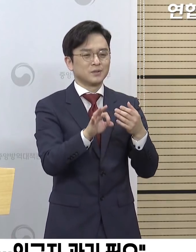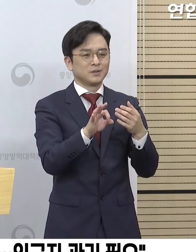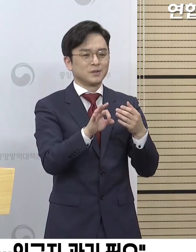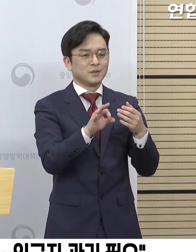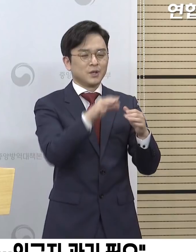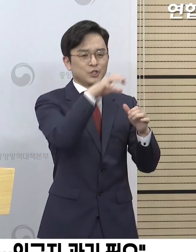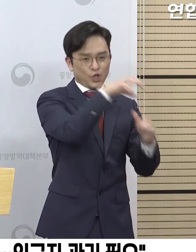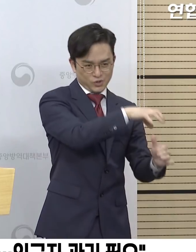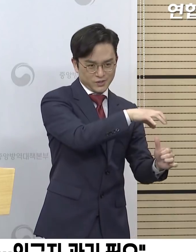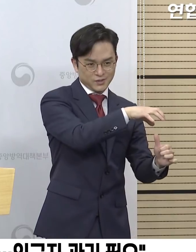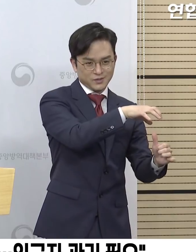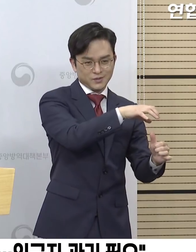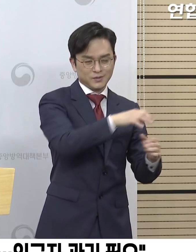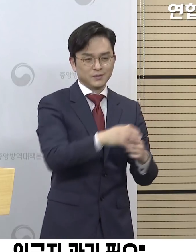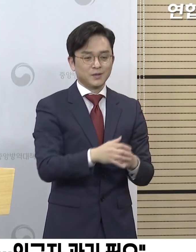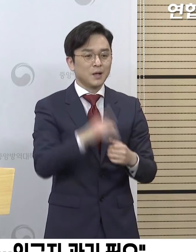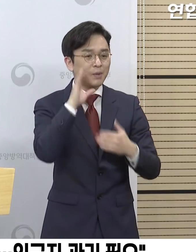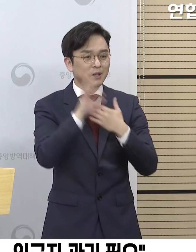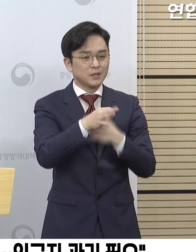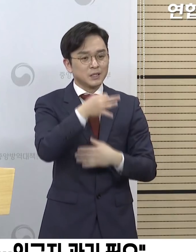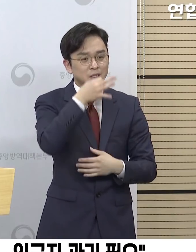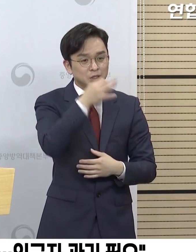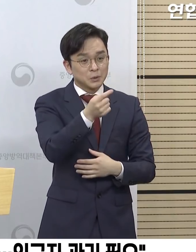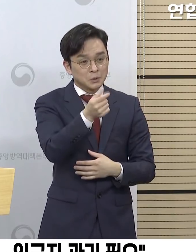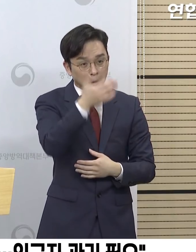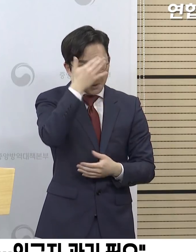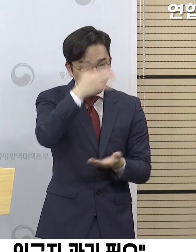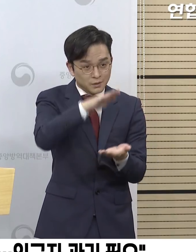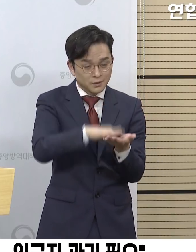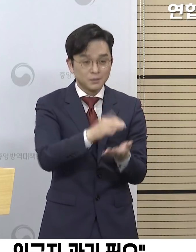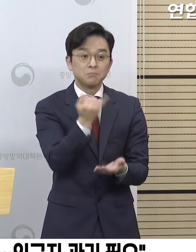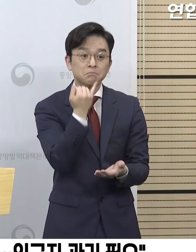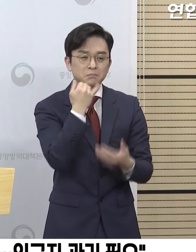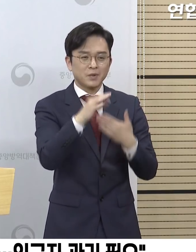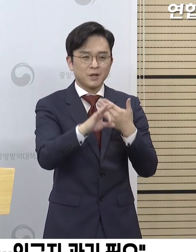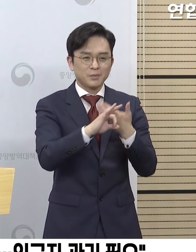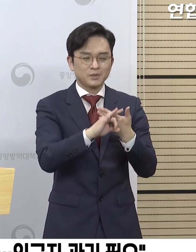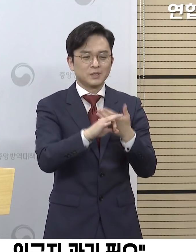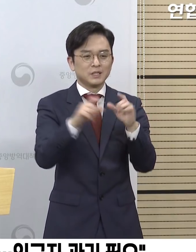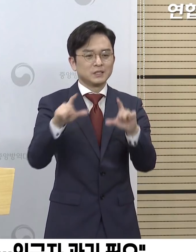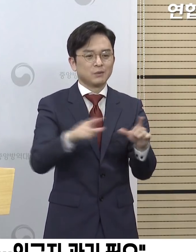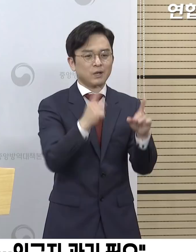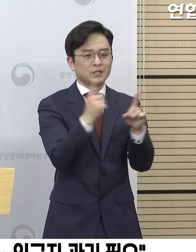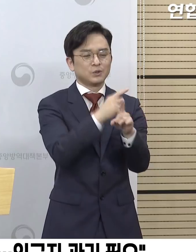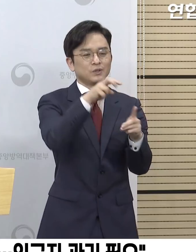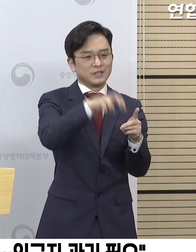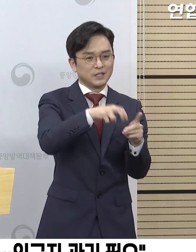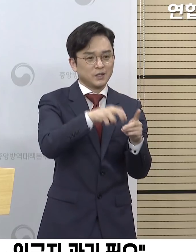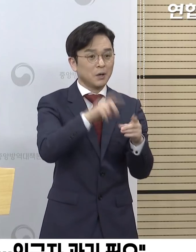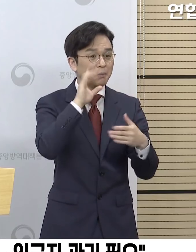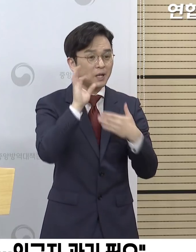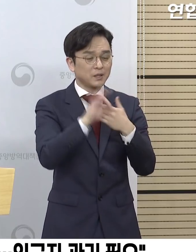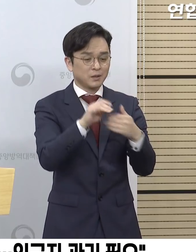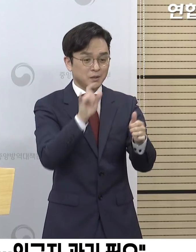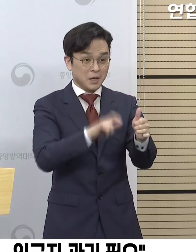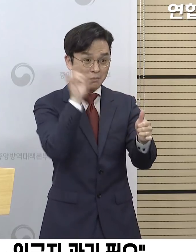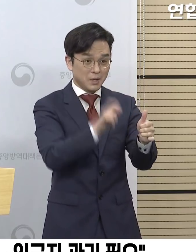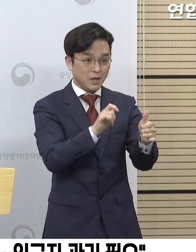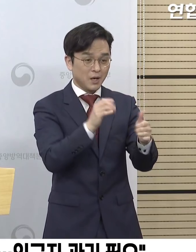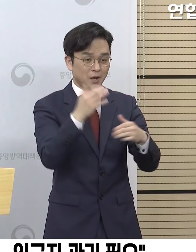확진자 중에서는 경증은 생활치료센터로 이송되고 중증의 확진자는 병원으로 이송될